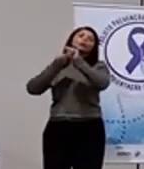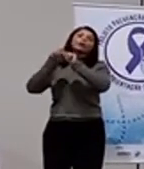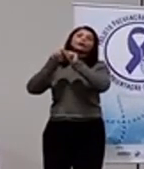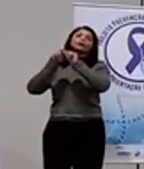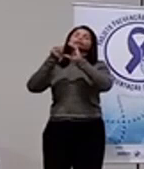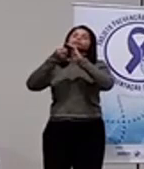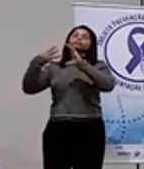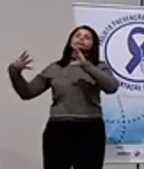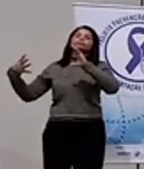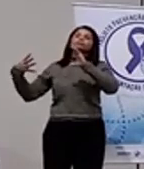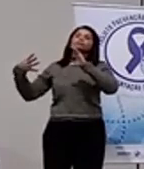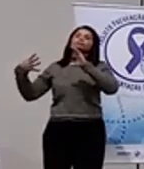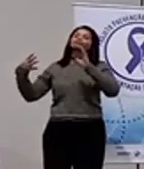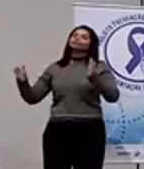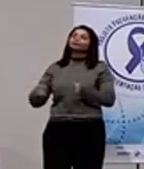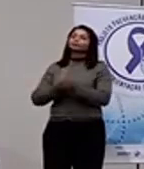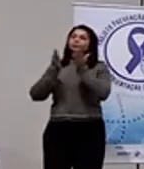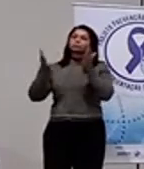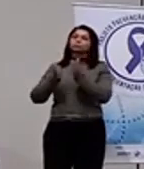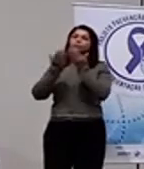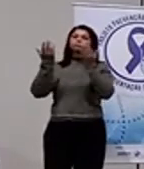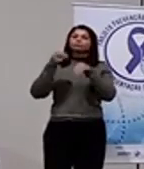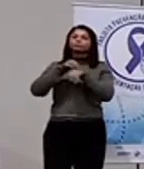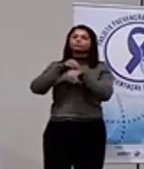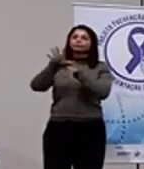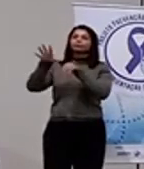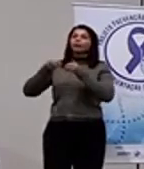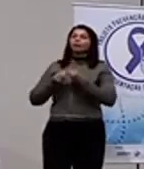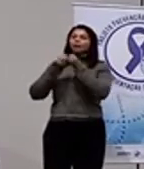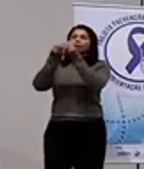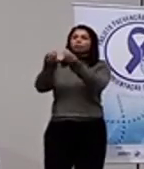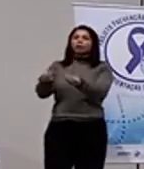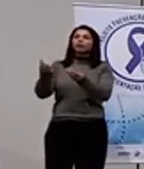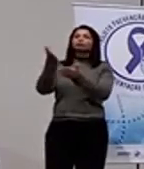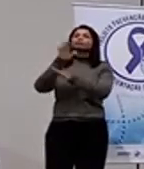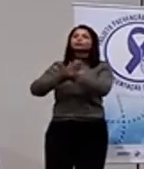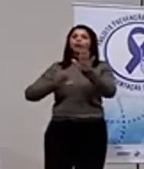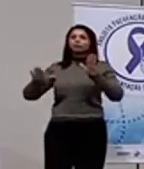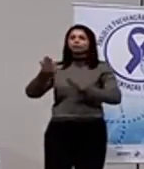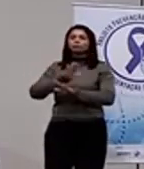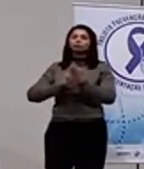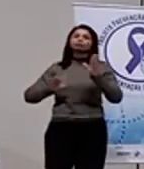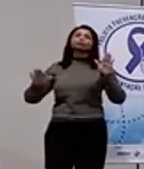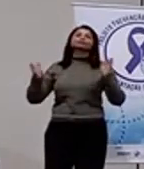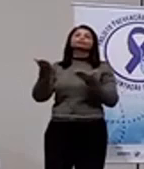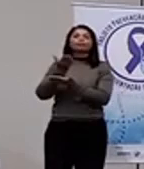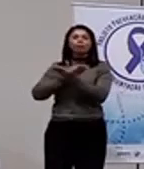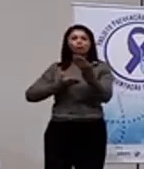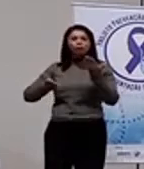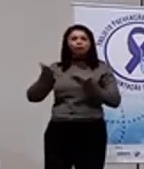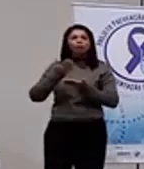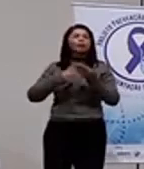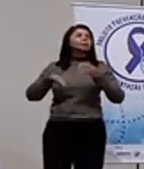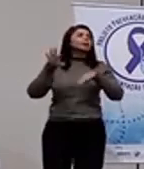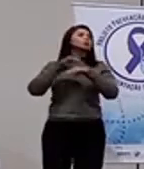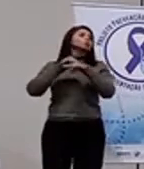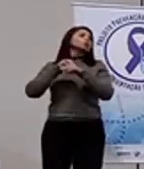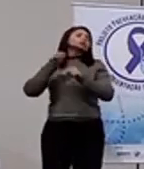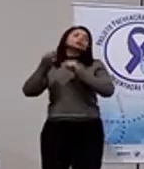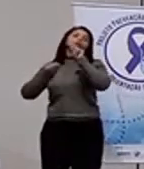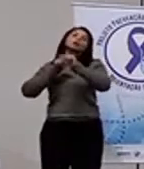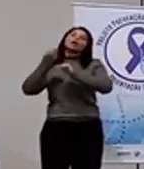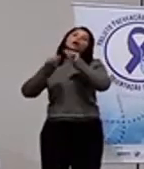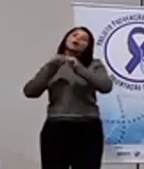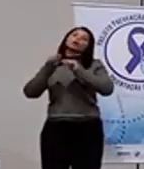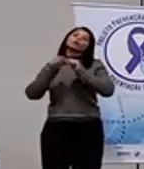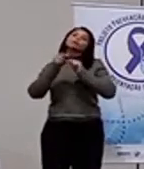caracterizadas pela pobreza de disponibilidade de tratamentos, ou seja, a maior parte delas são doenças órfãs. A doença órfã quer dizer que não é que ela não tem pai